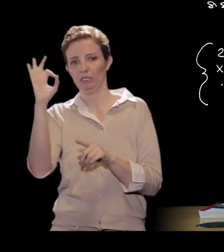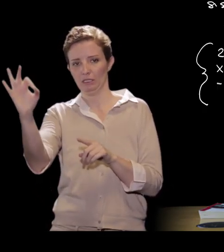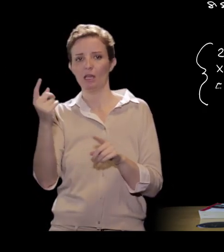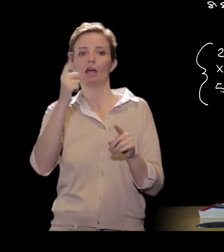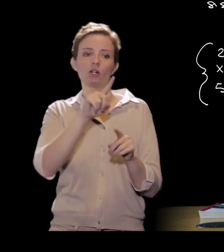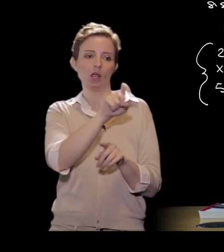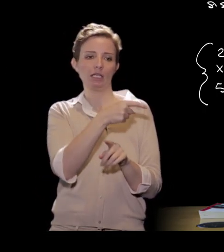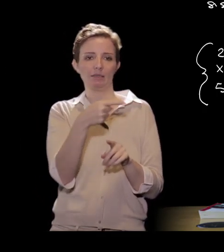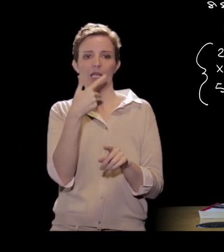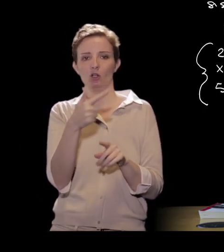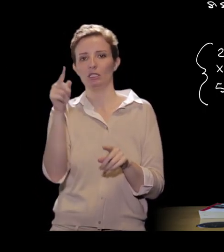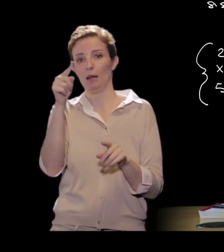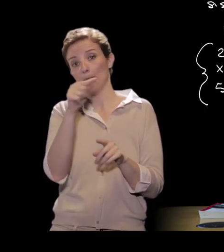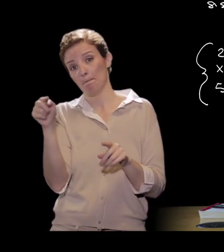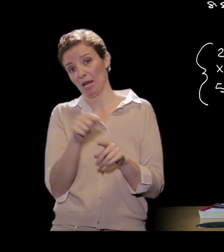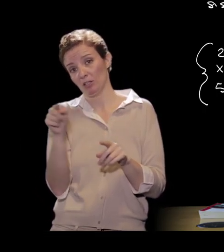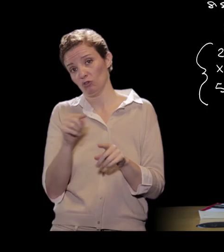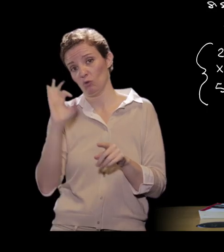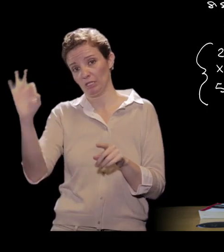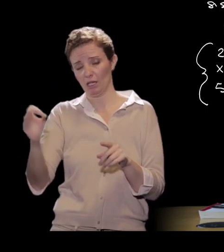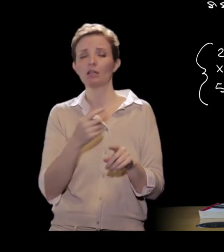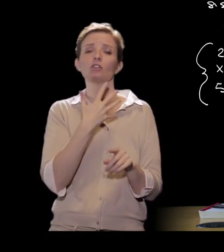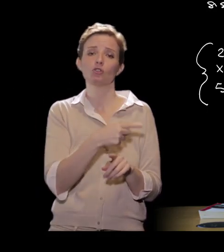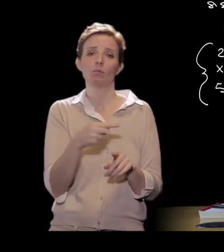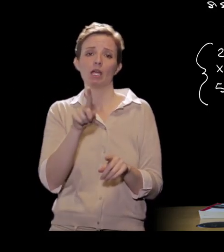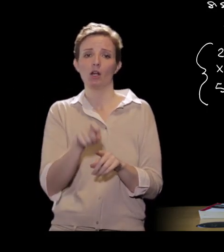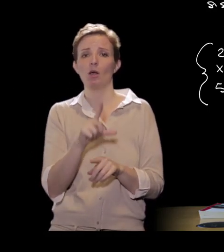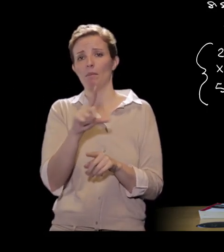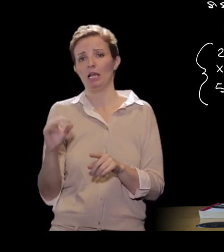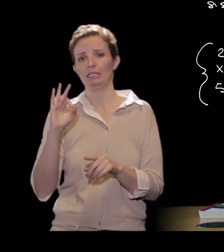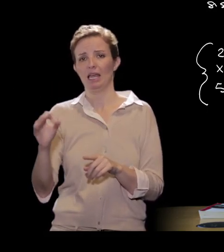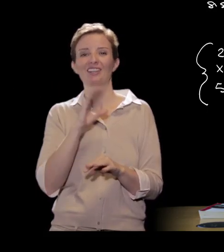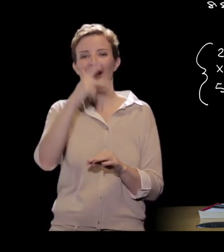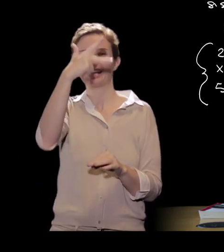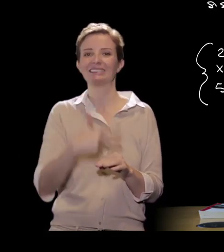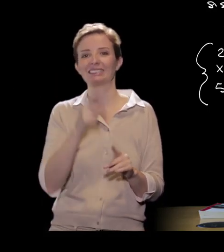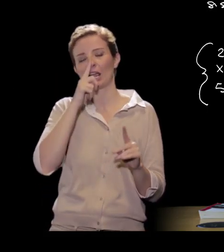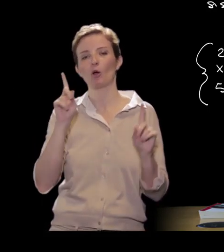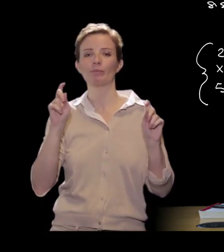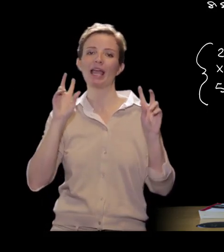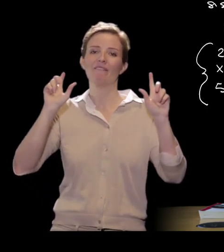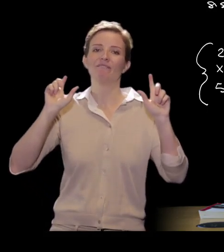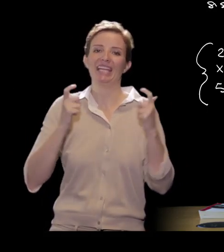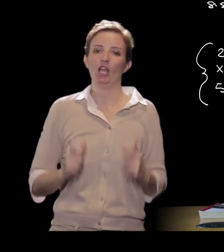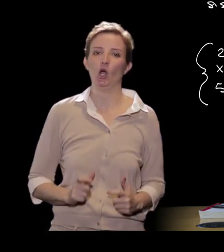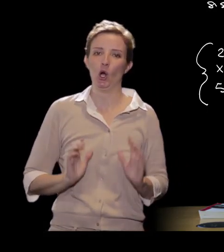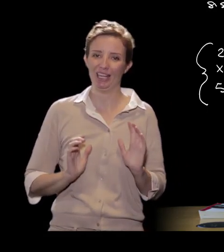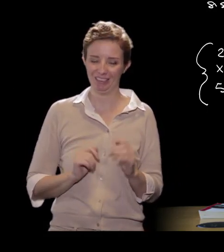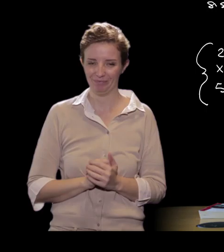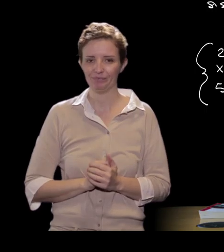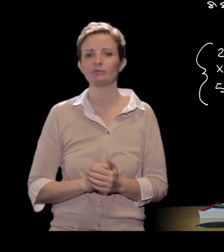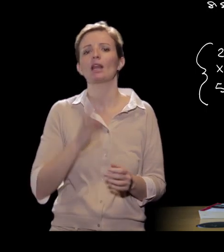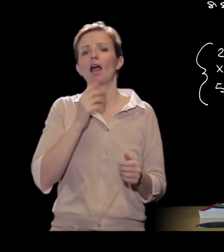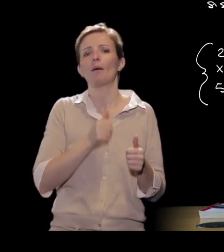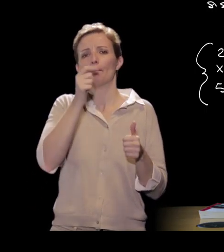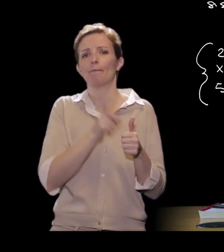zero è infine 5 meno ips maggiore di zero quindi qui immaginiamo di avere appunto tre vincoli sostanzialmente così descritti il primo